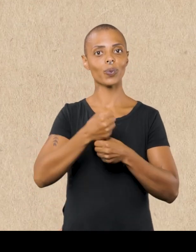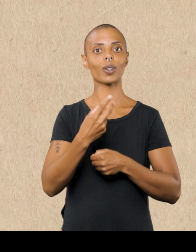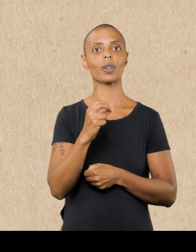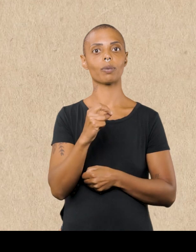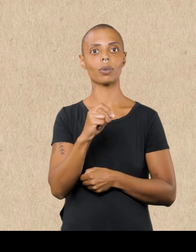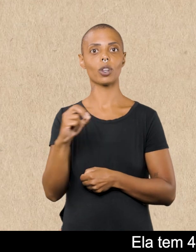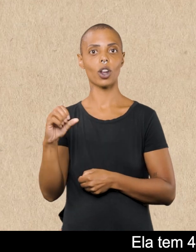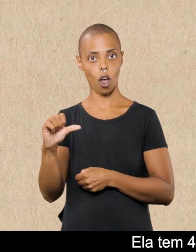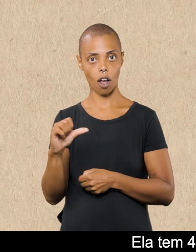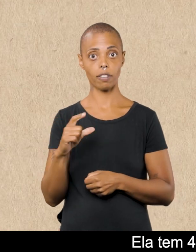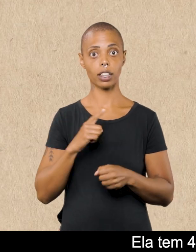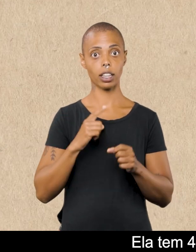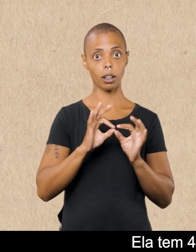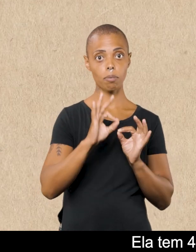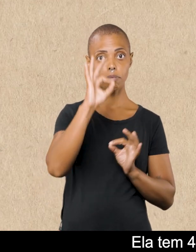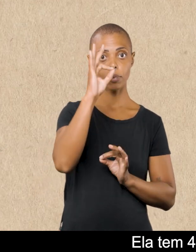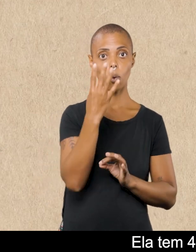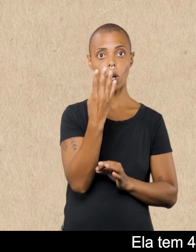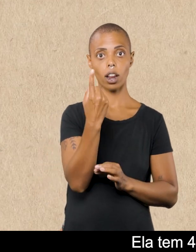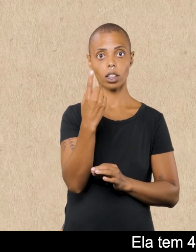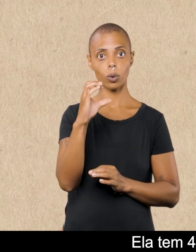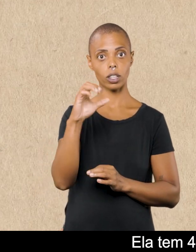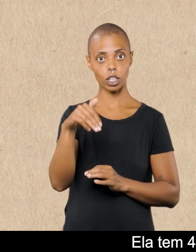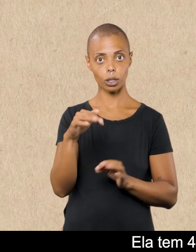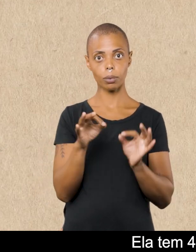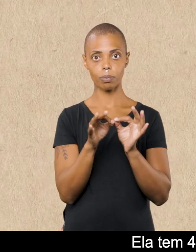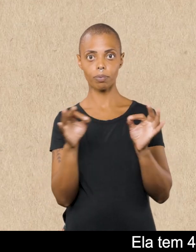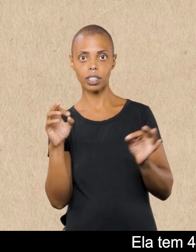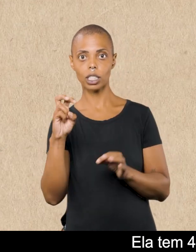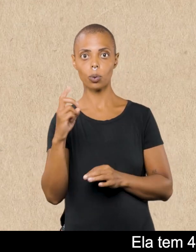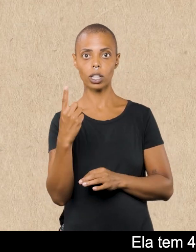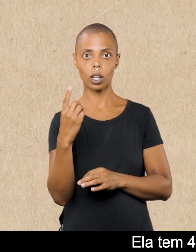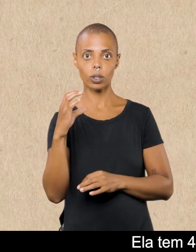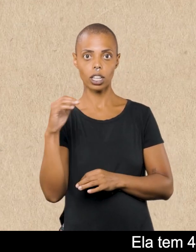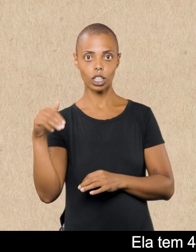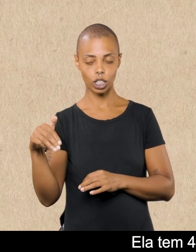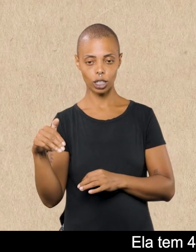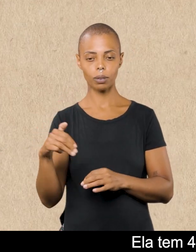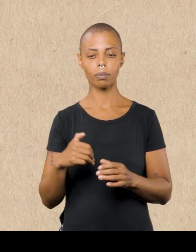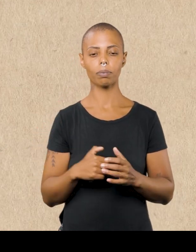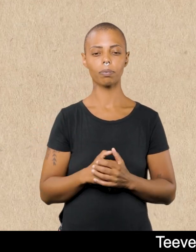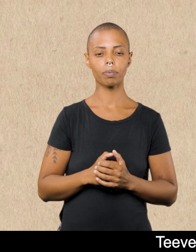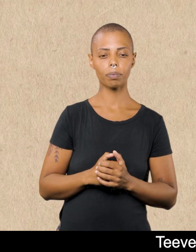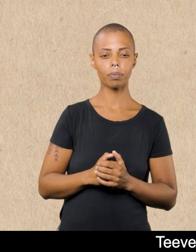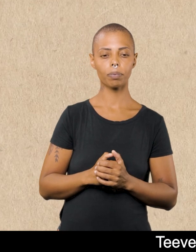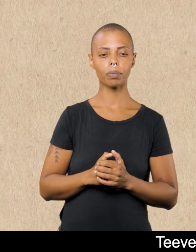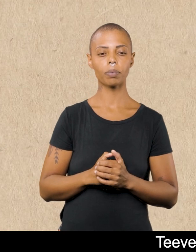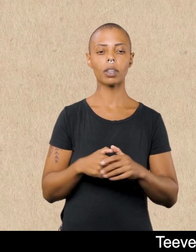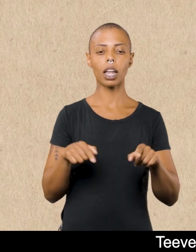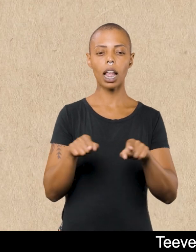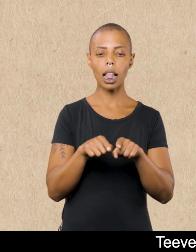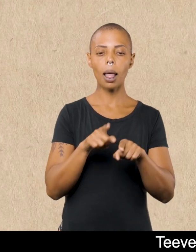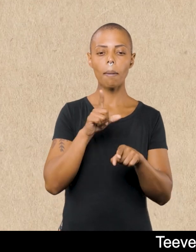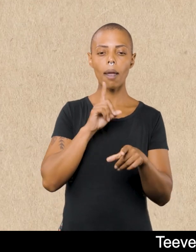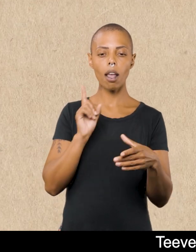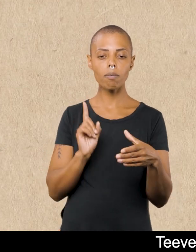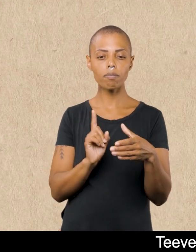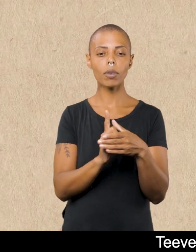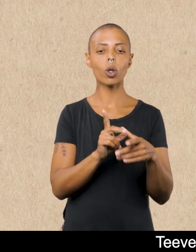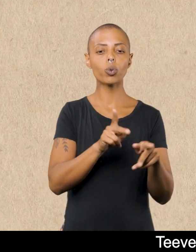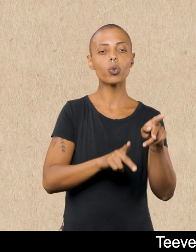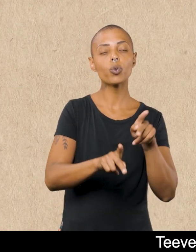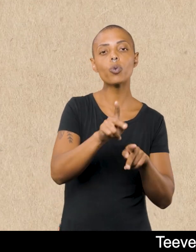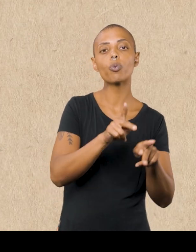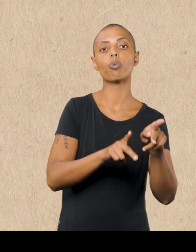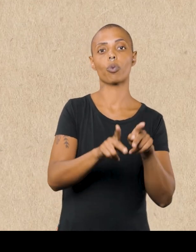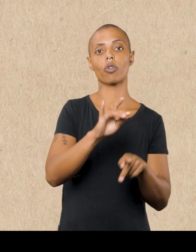Também em litografia sobre papel velino, em 2009. Ela tem 41 centímetros de altura por